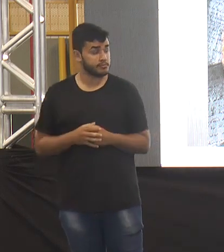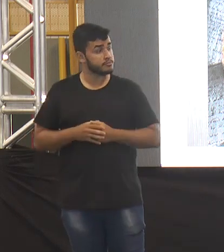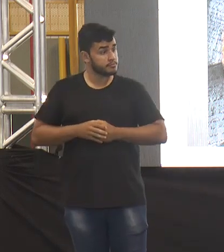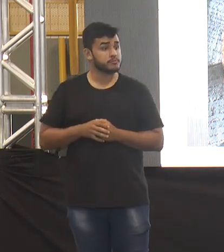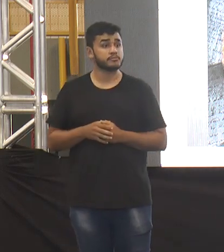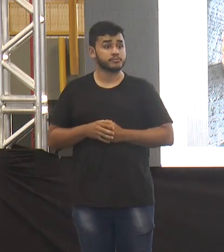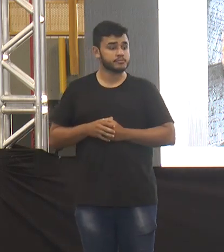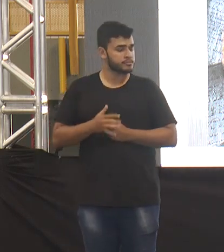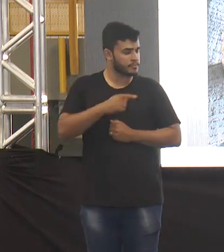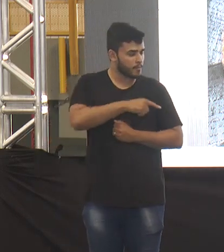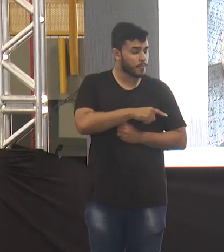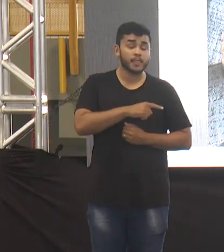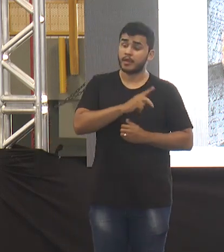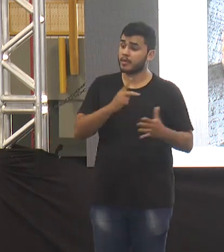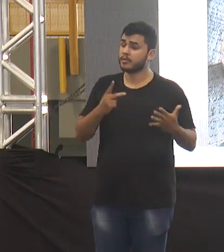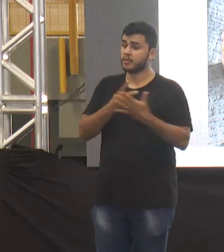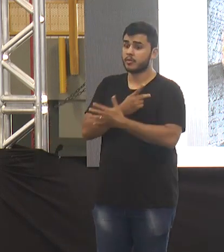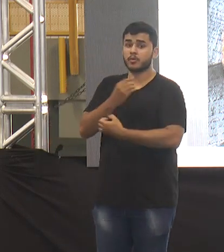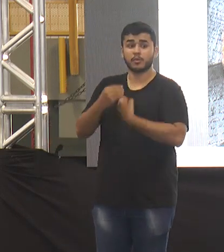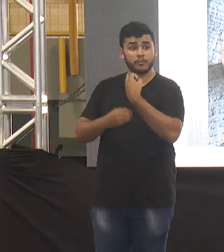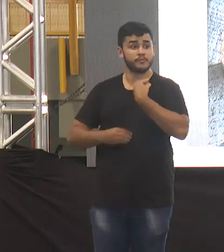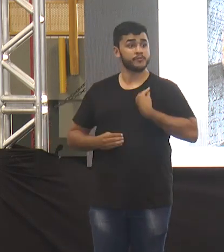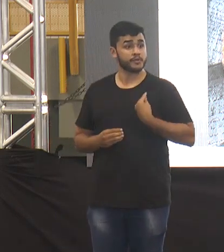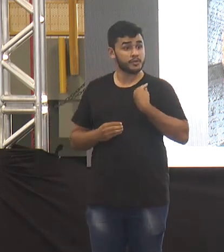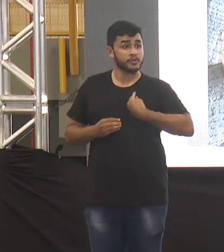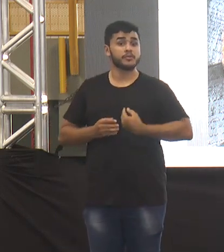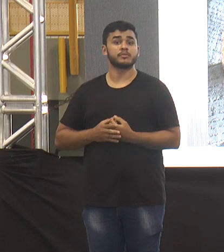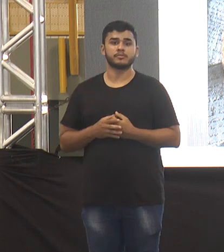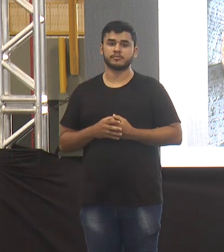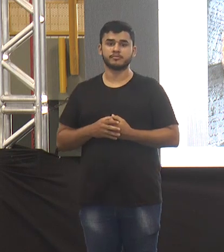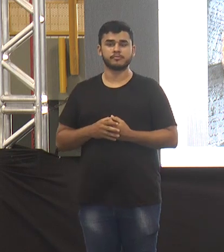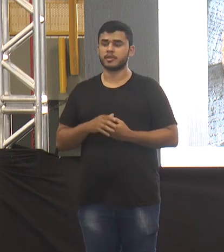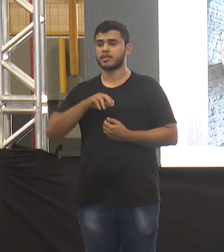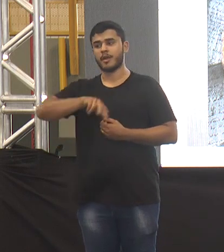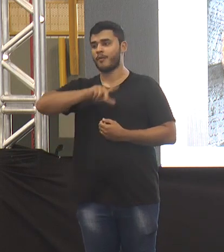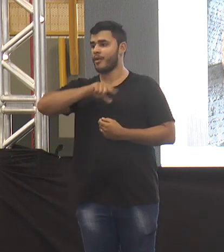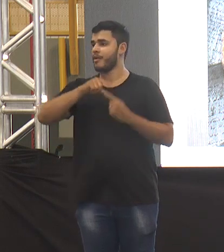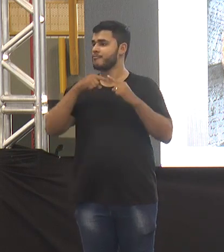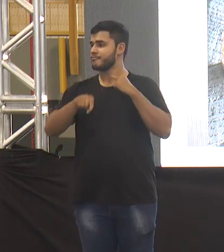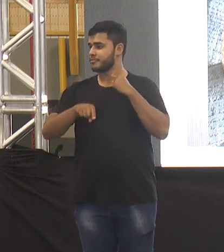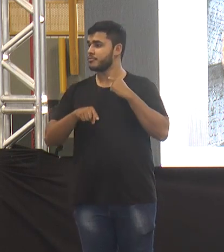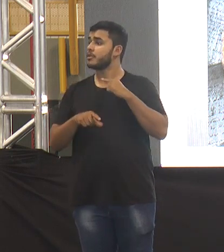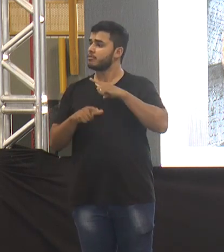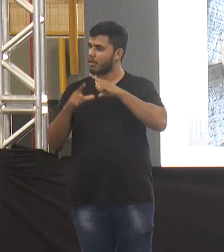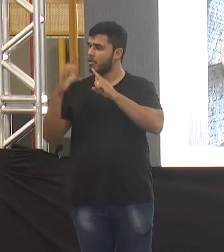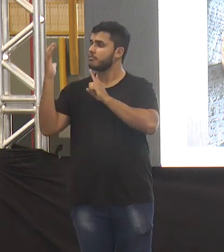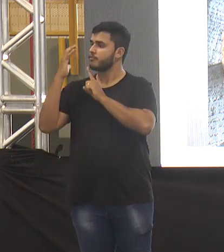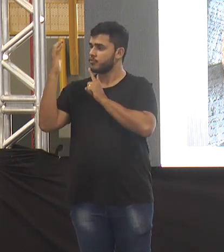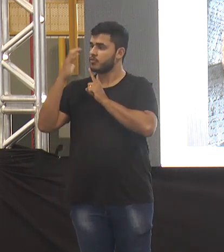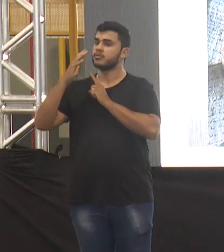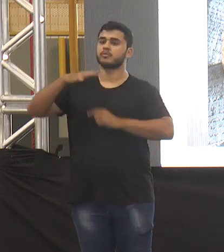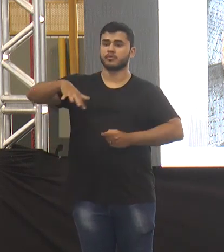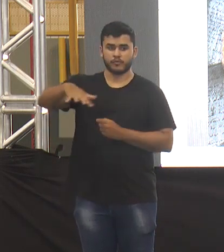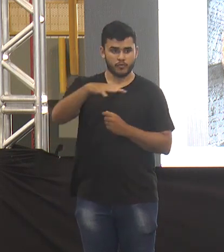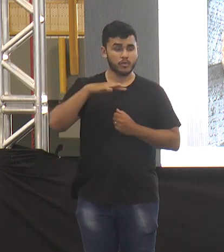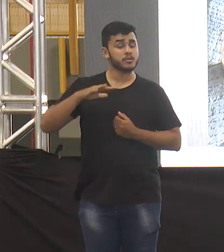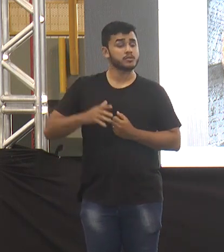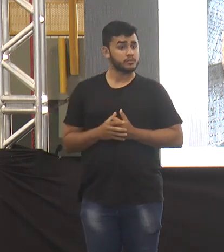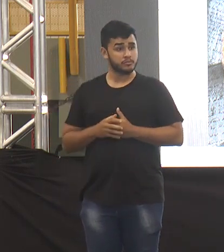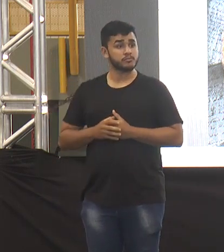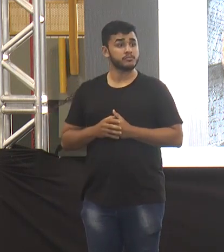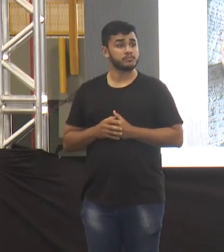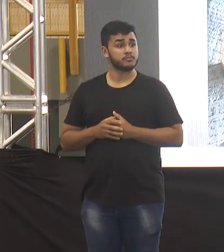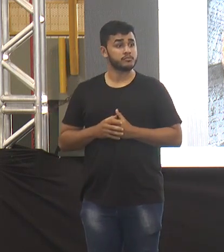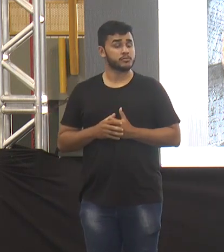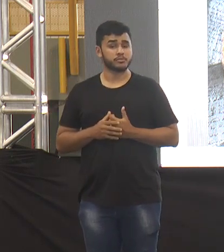visão fatalista da existência. E não é assim que funciona. Influencia sim, o meio influencia. A